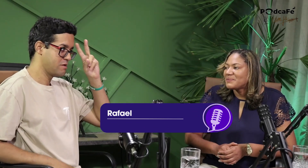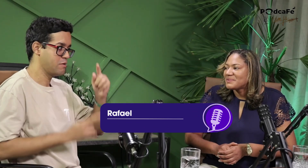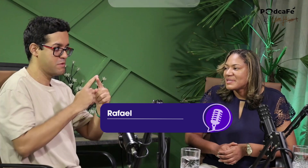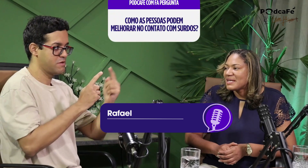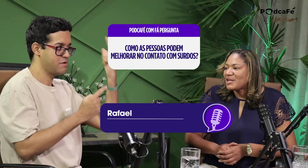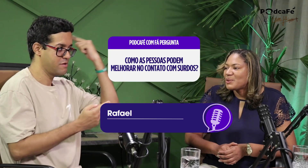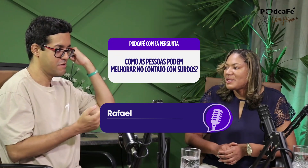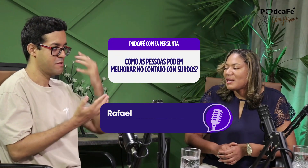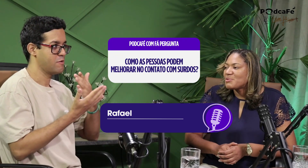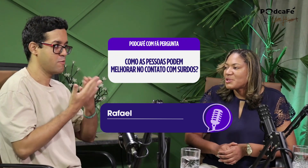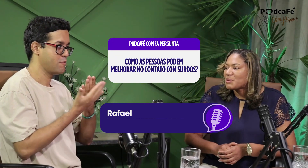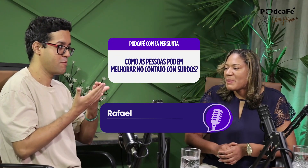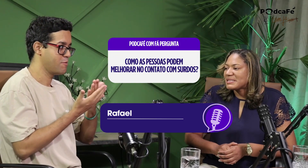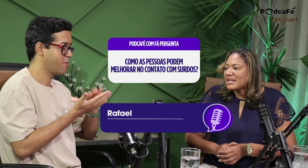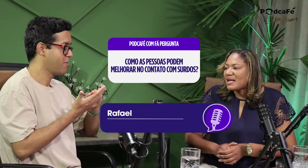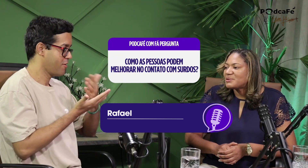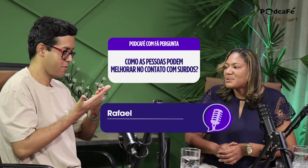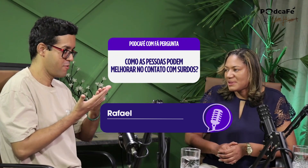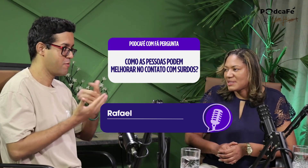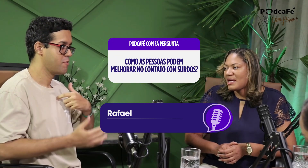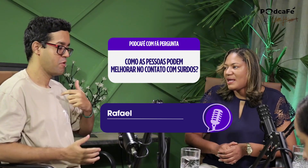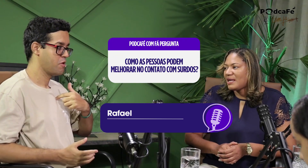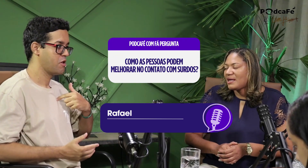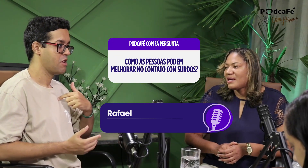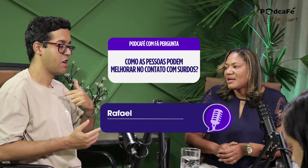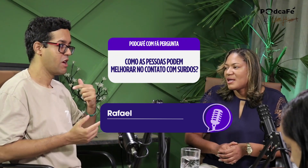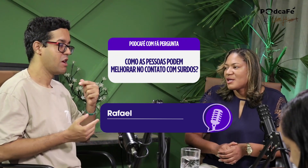Então, eu lembro que no passado,